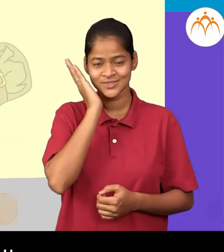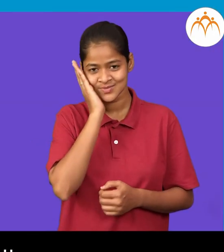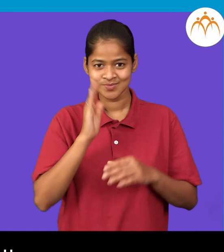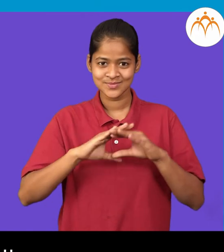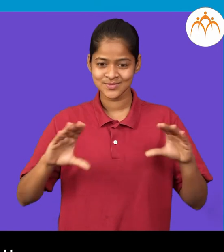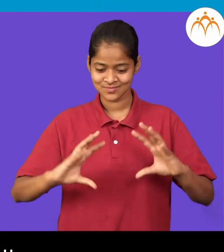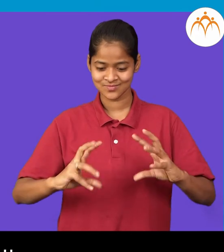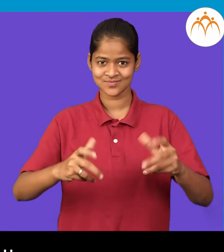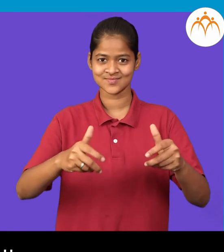बेडरोल.